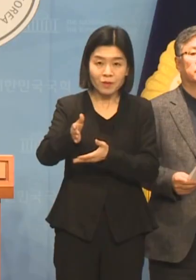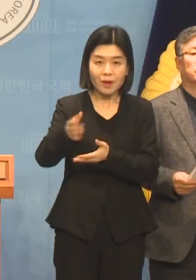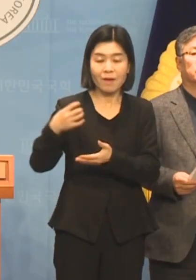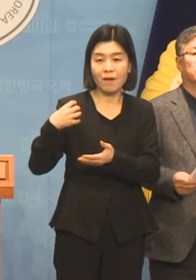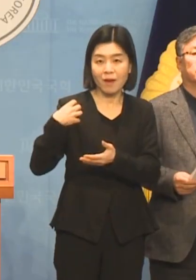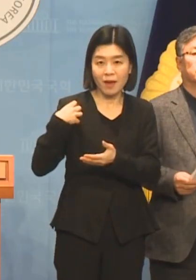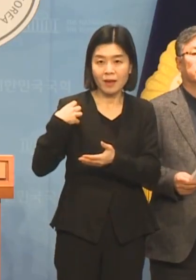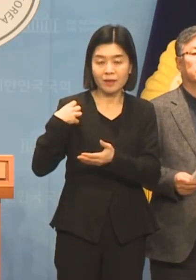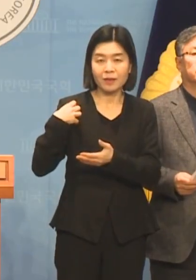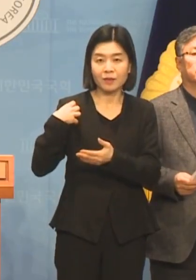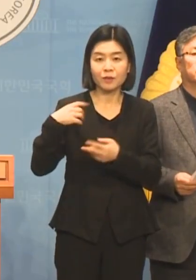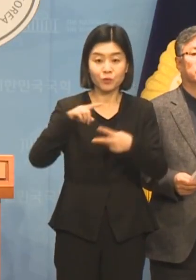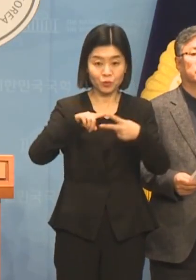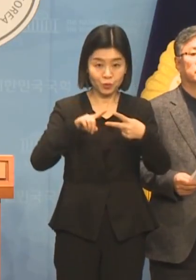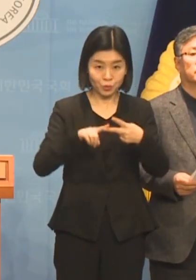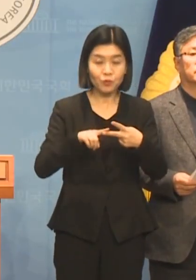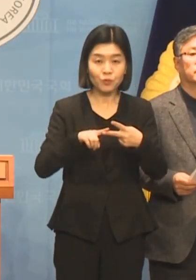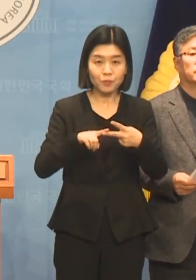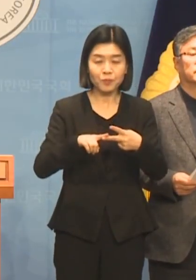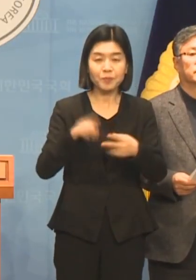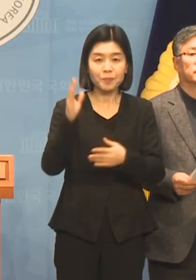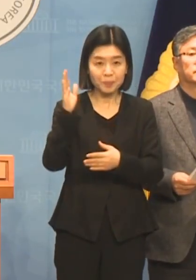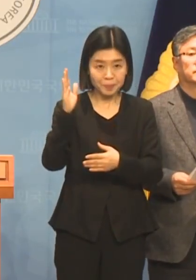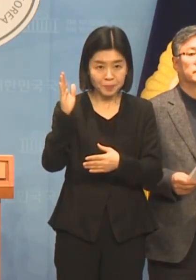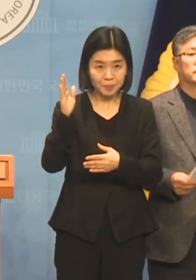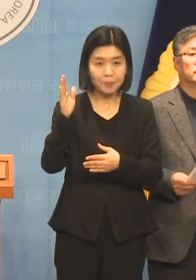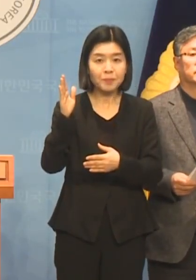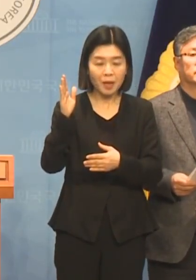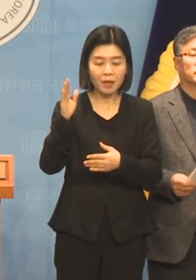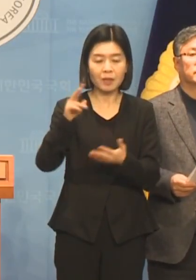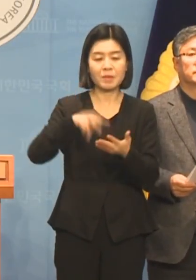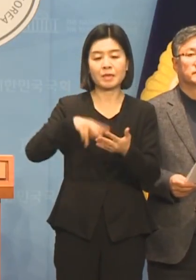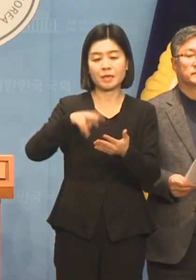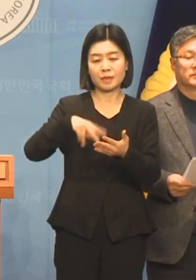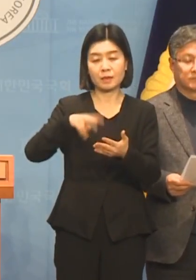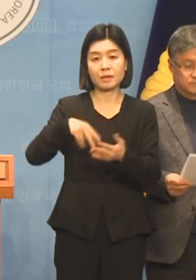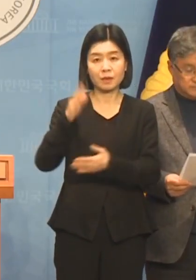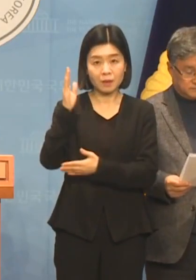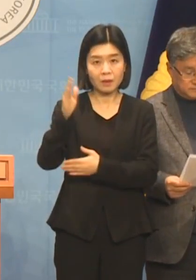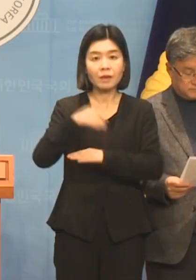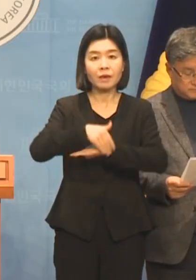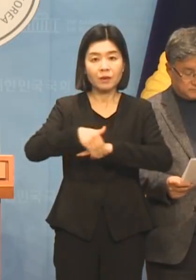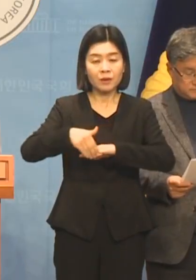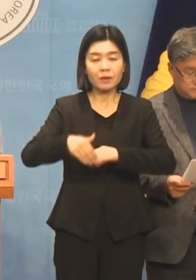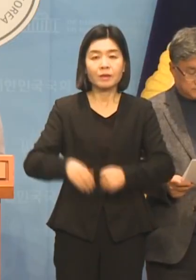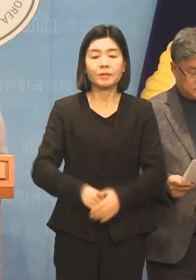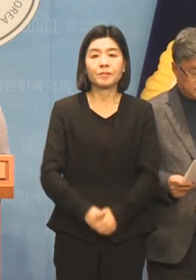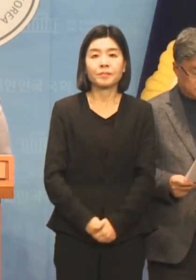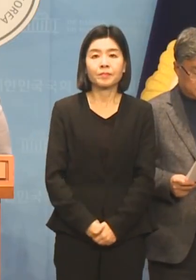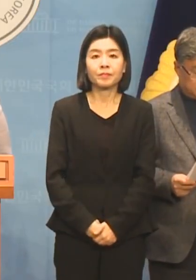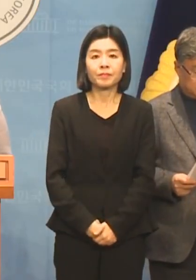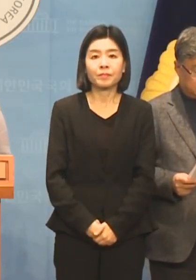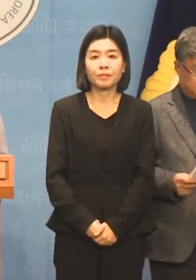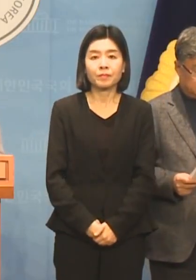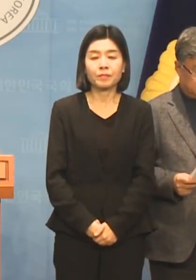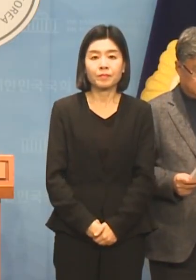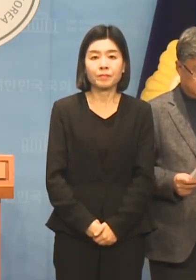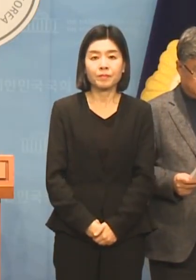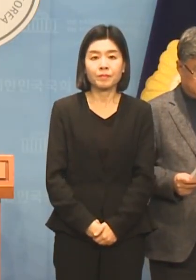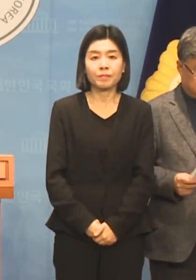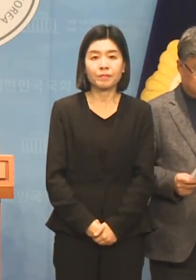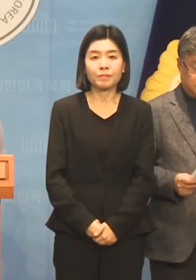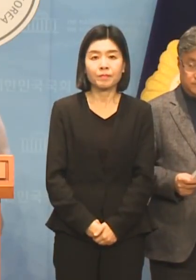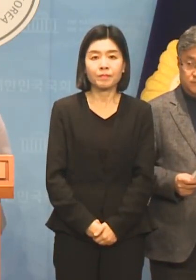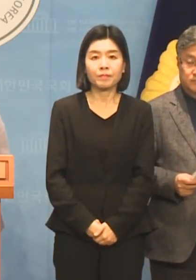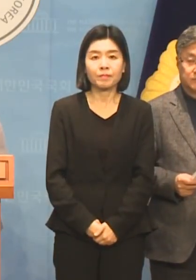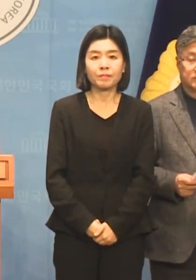간략하게 발언하시고 마지막으로 기자회견문 낭독하는 순으로 진행하도록 하겠습니다. 그럼 임미애 의원님 발언 잠깐